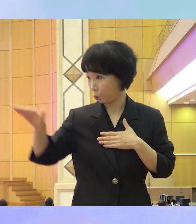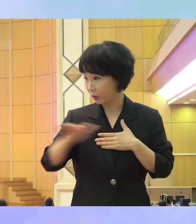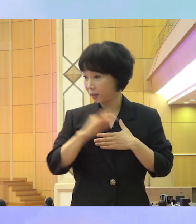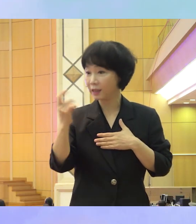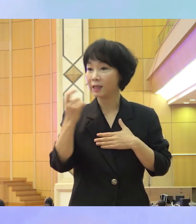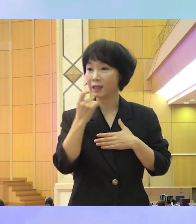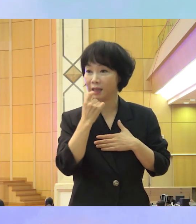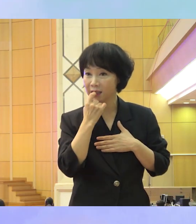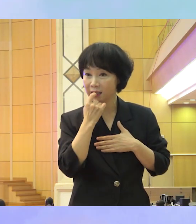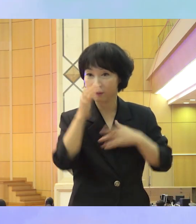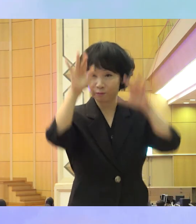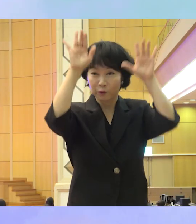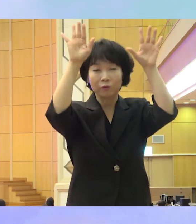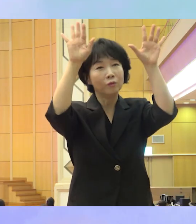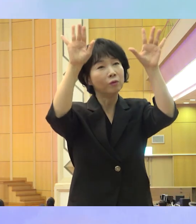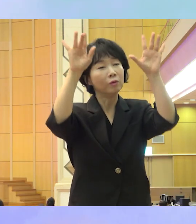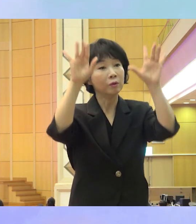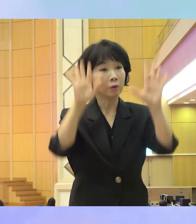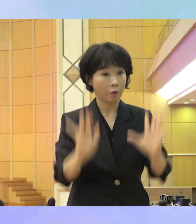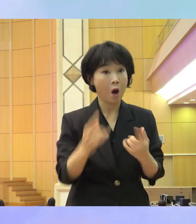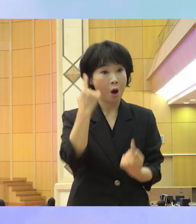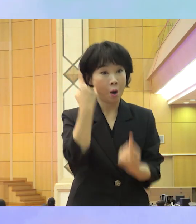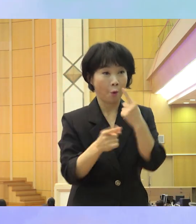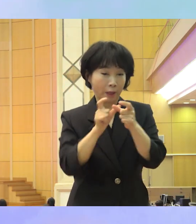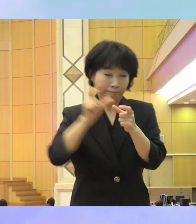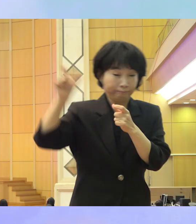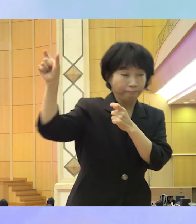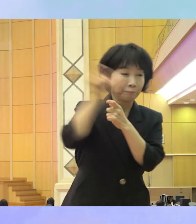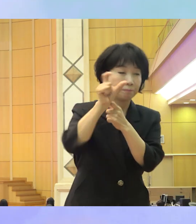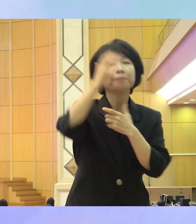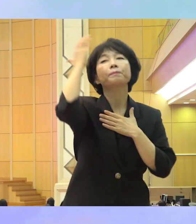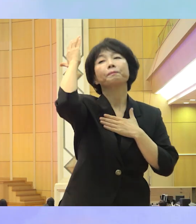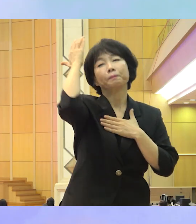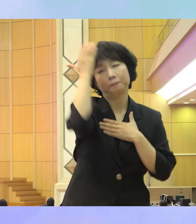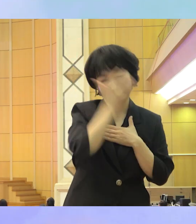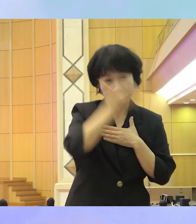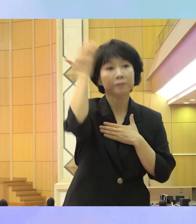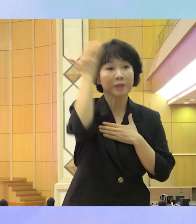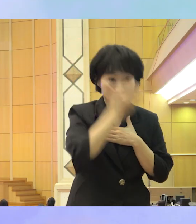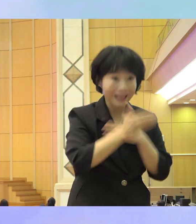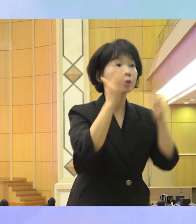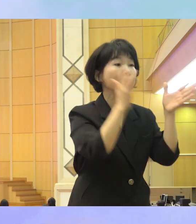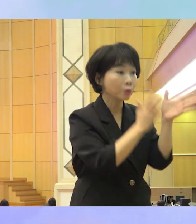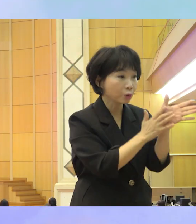우리를 눈보다 더 희게 예수는 우리를